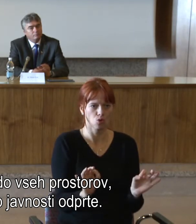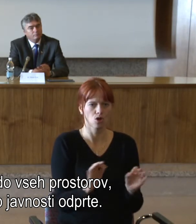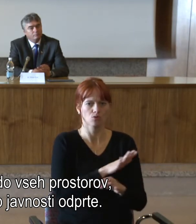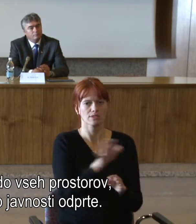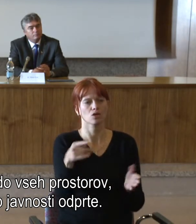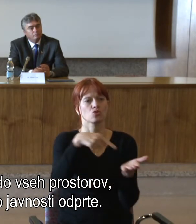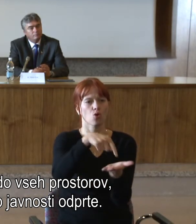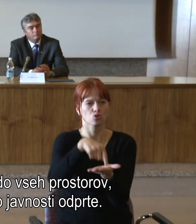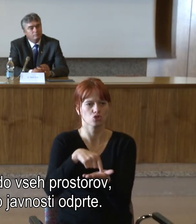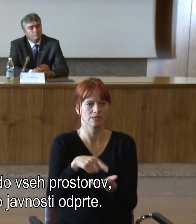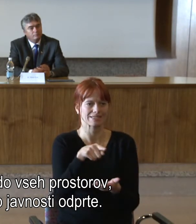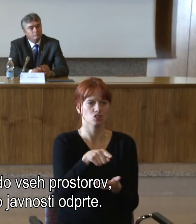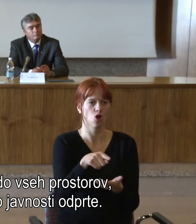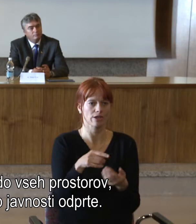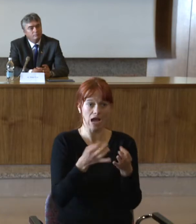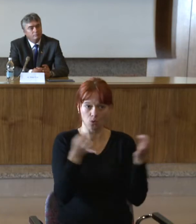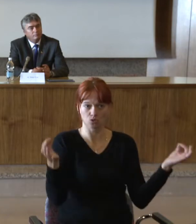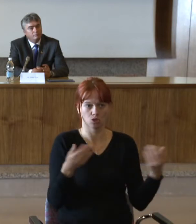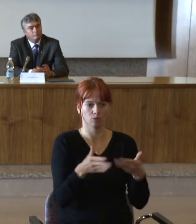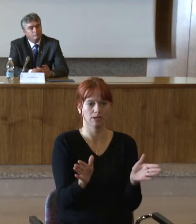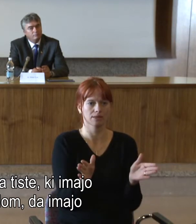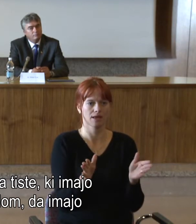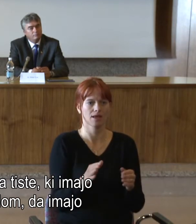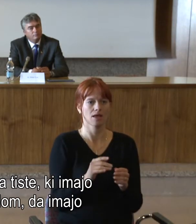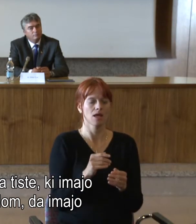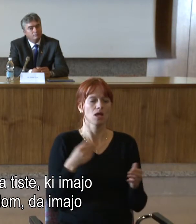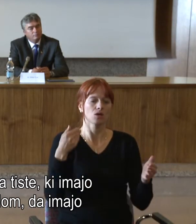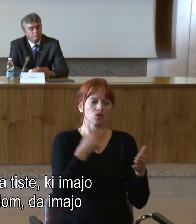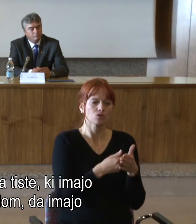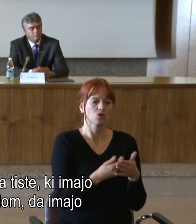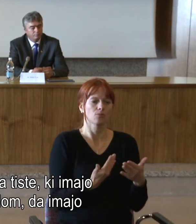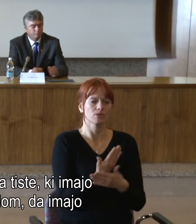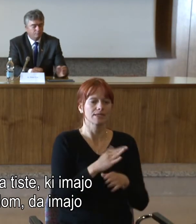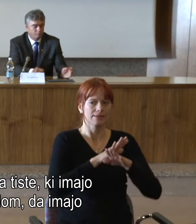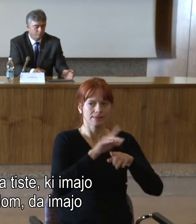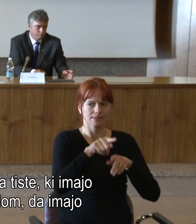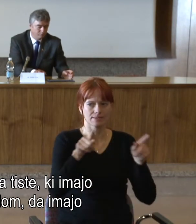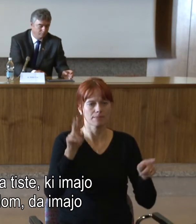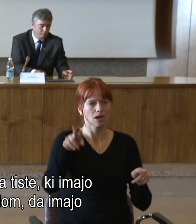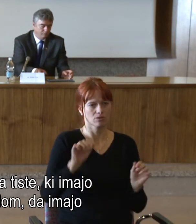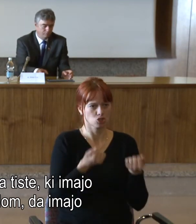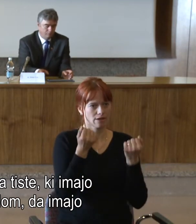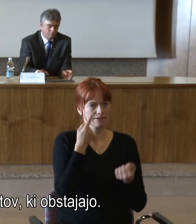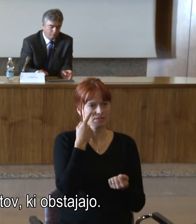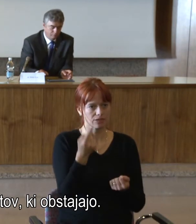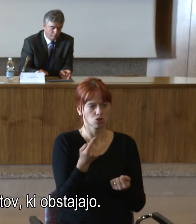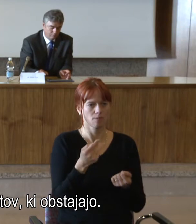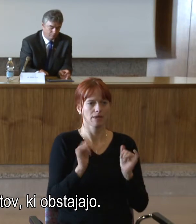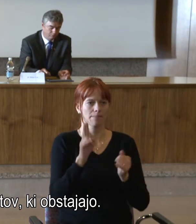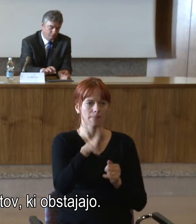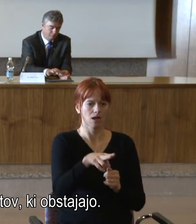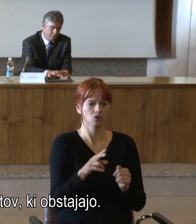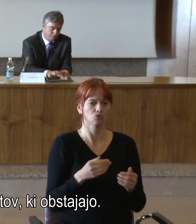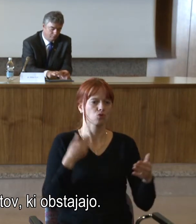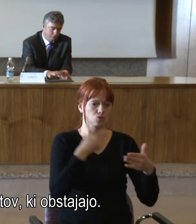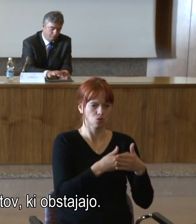točk, ki so javnosti odprte. Dostopnost za tiste, ki imajo težave z vidom, da imajo dostop